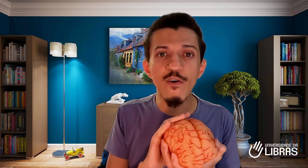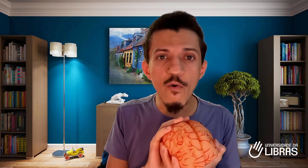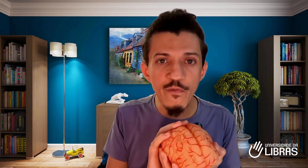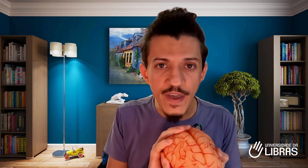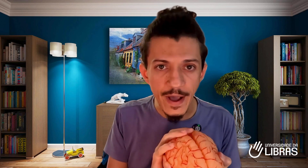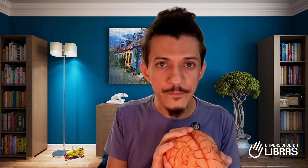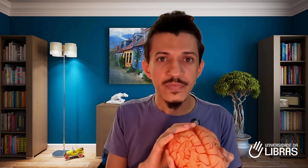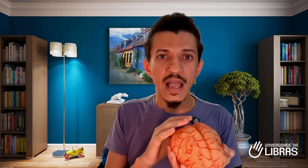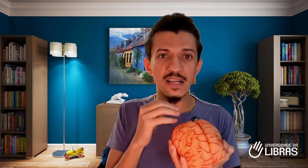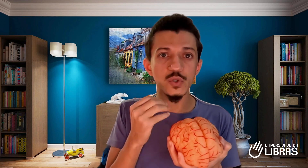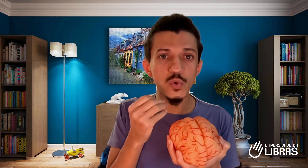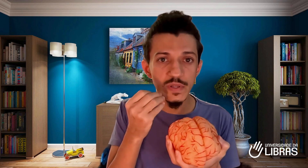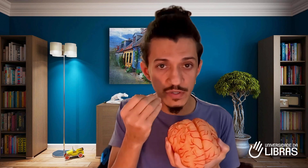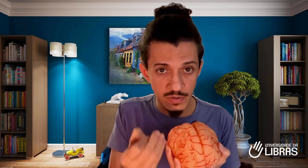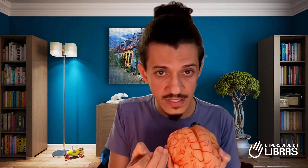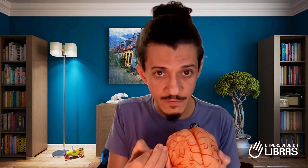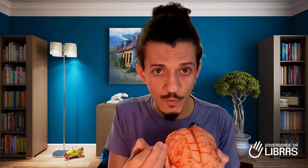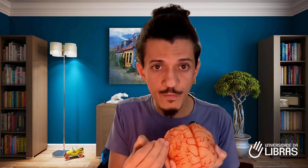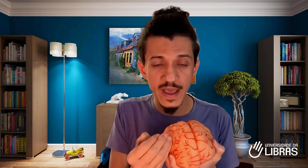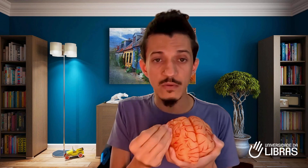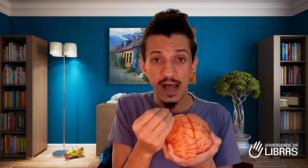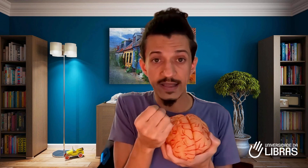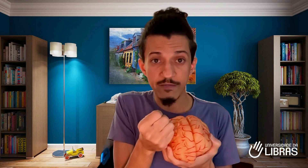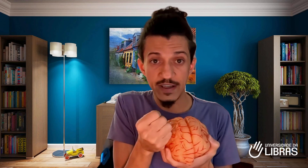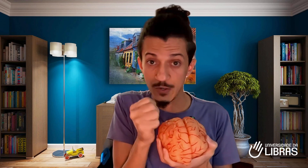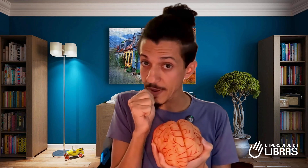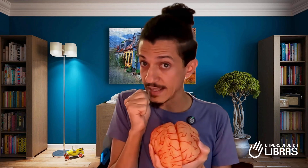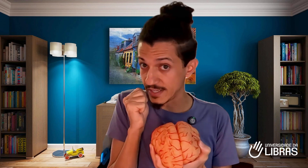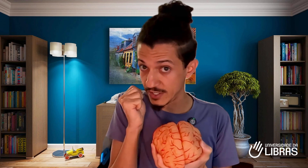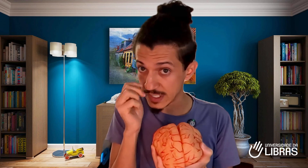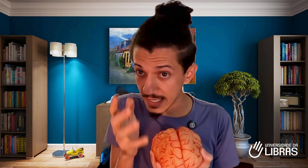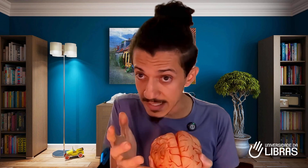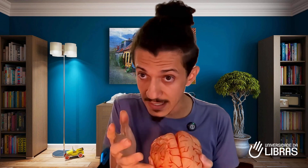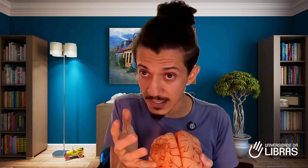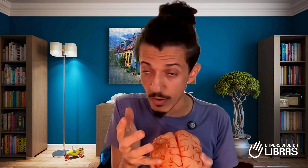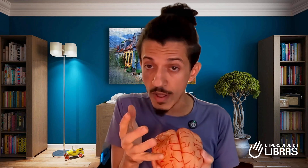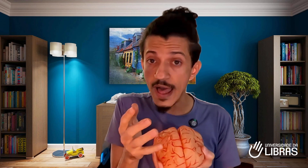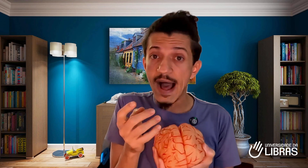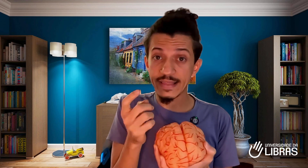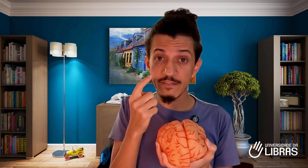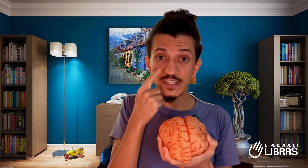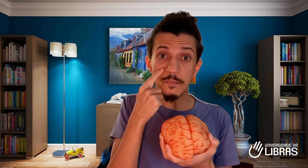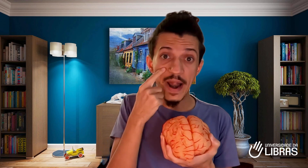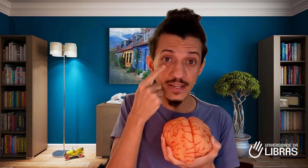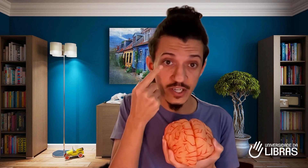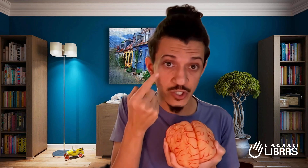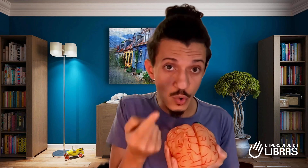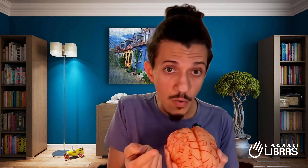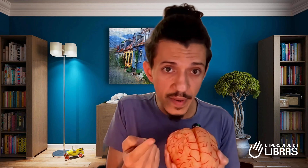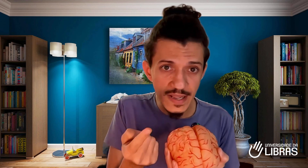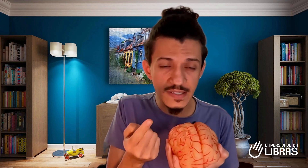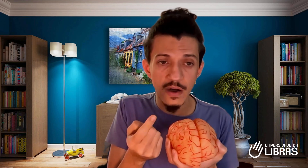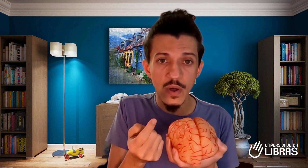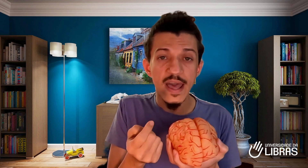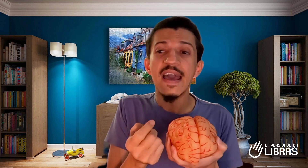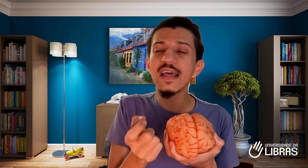envolver o seu desenvolvimento através de práticas de sinalização, através de práticas de compreensão e também